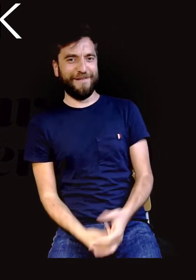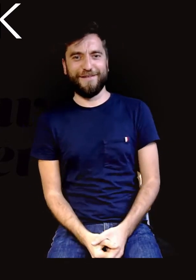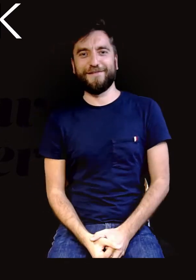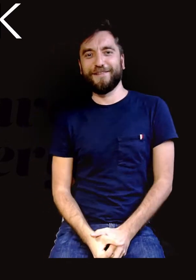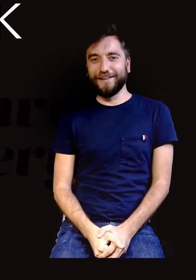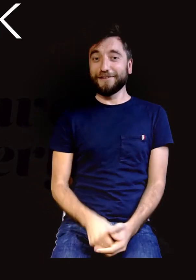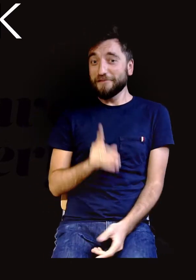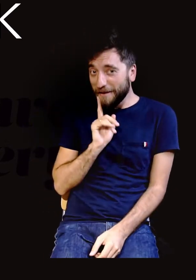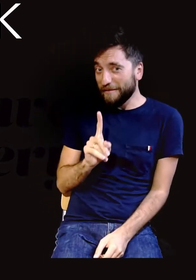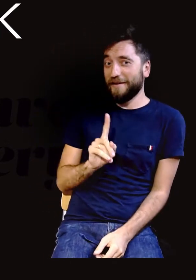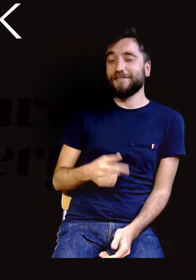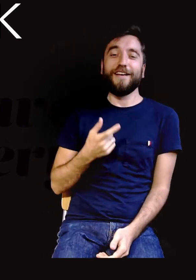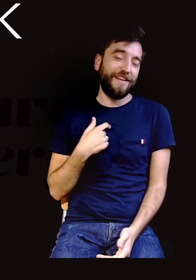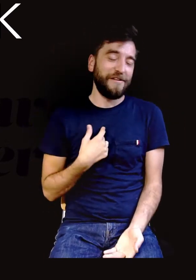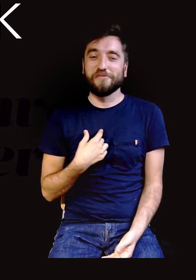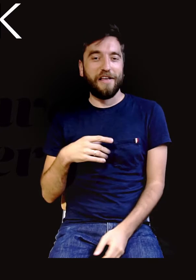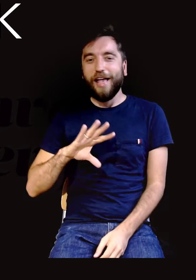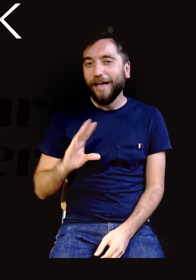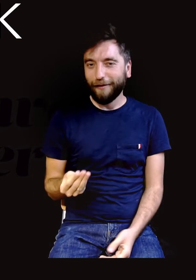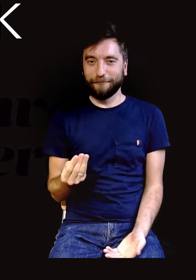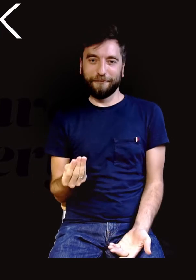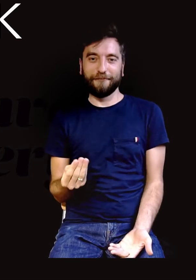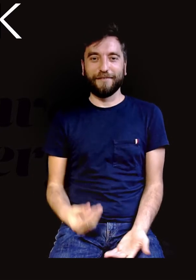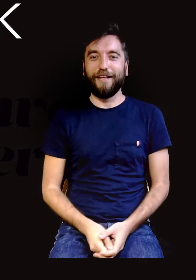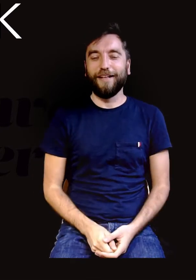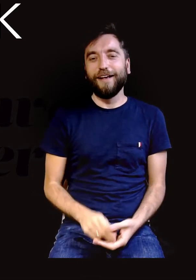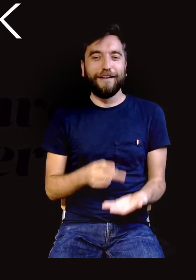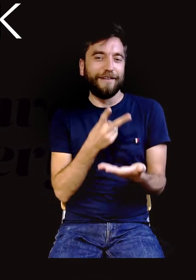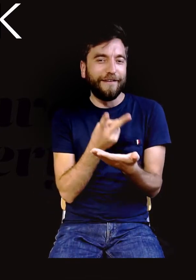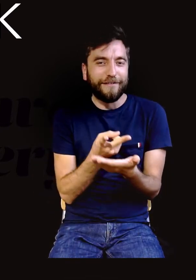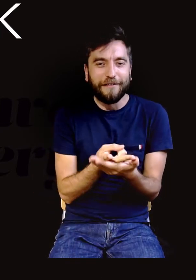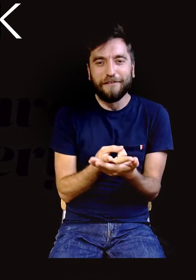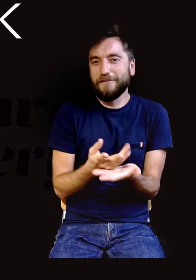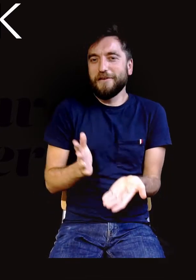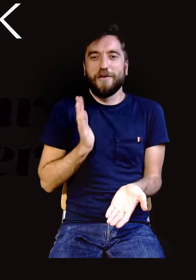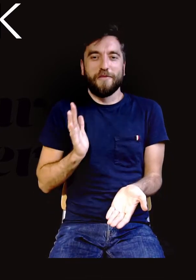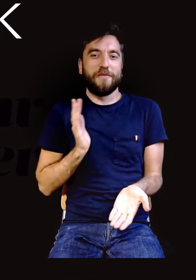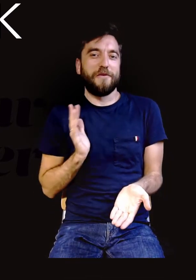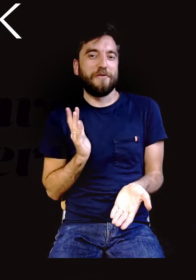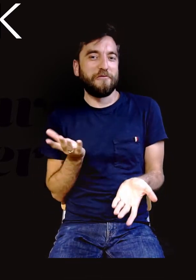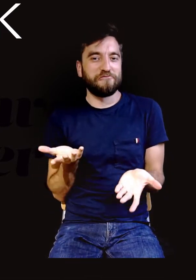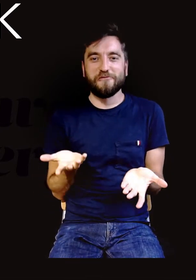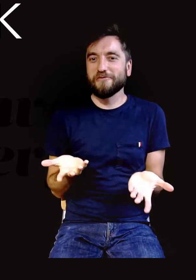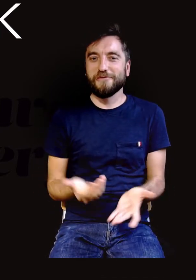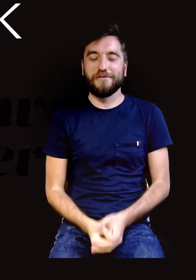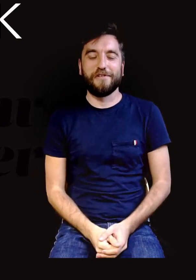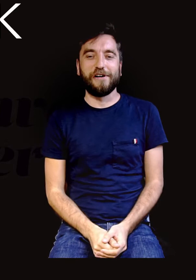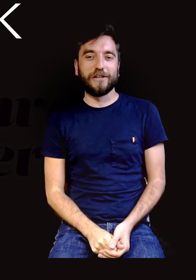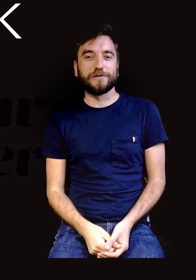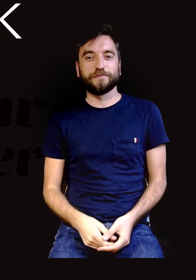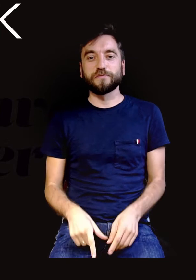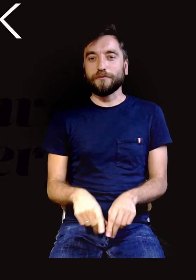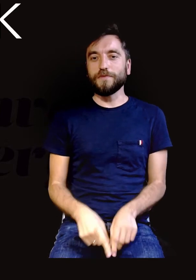Pierwsza osoba. Naprawdę. Tak, ja rzeczywiście to było chyba stanowiłam jakiś ewenement, bo po prostu jak